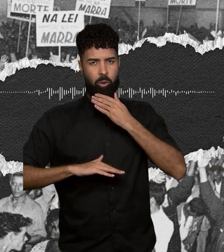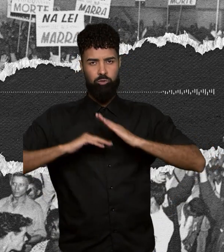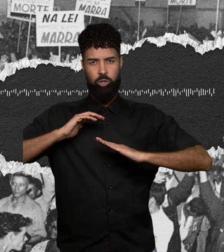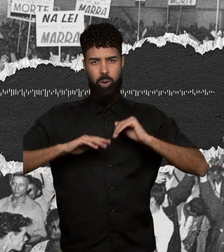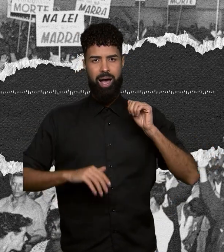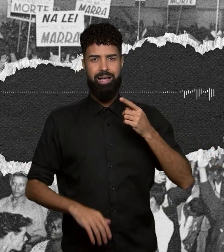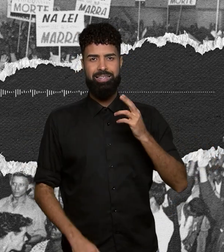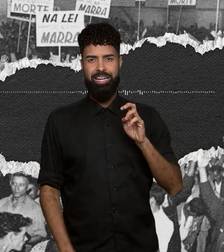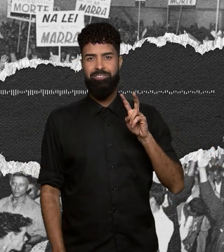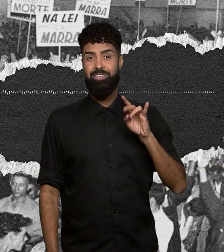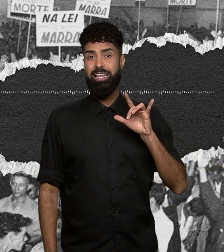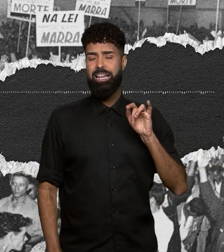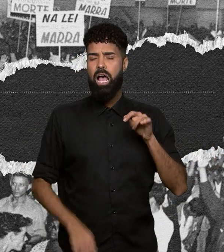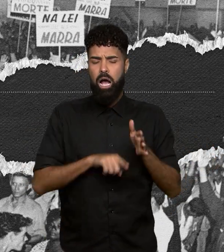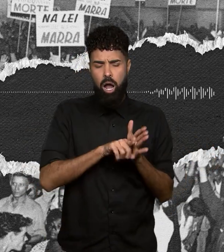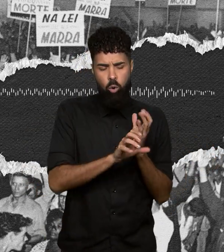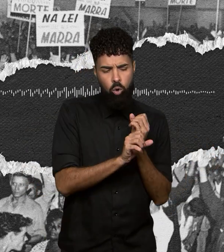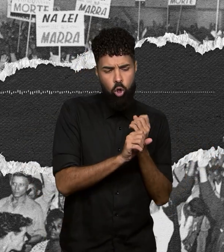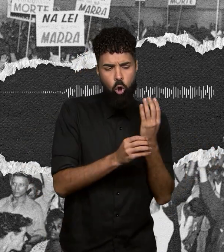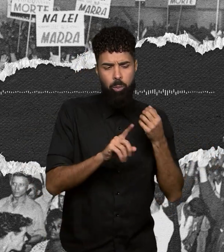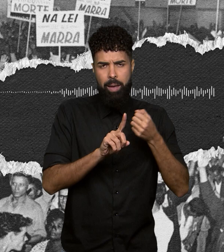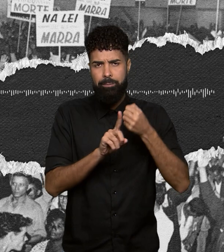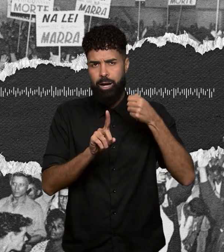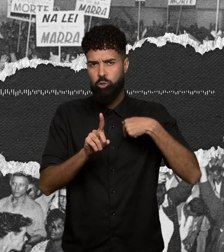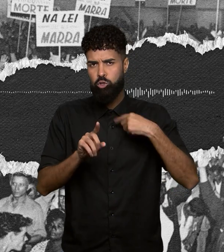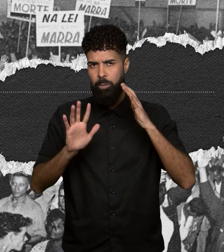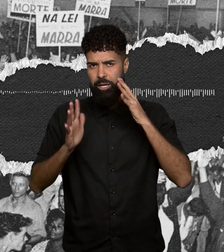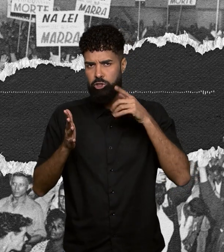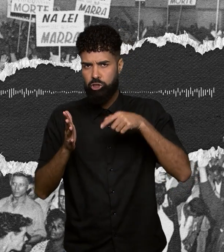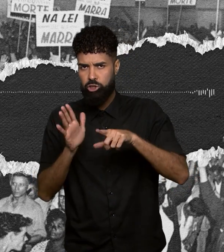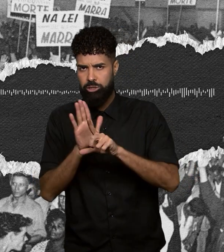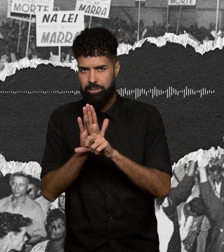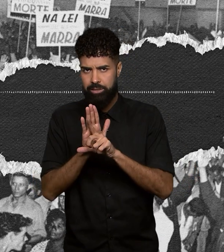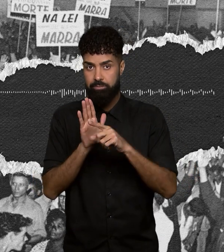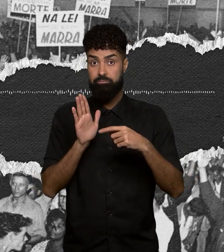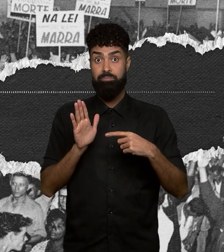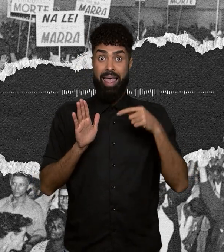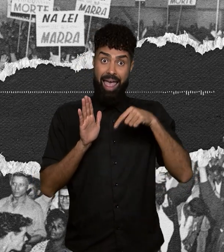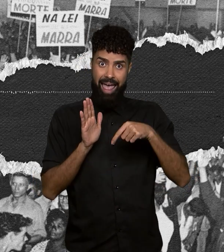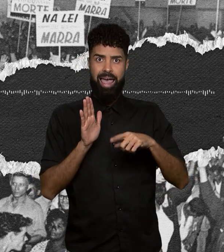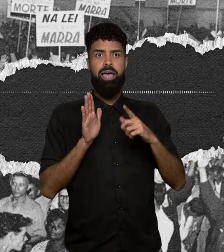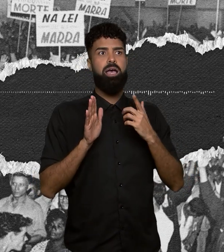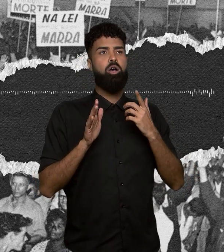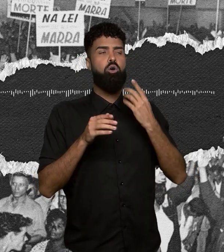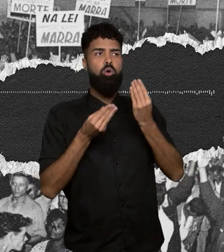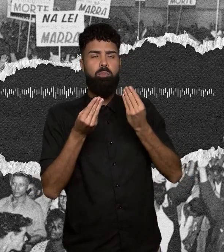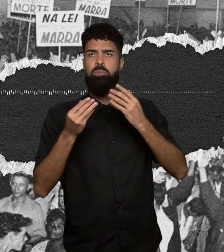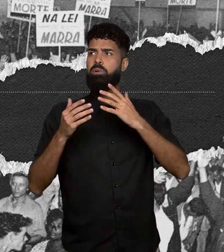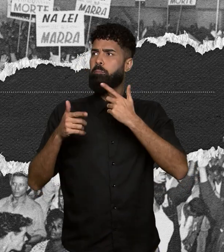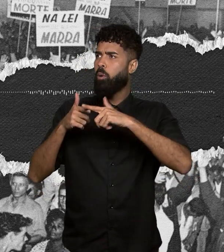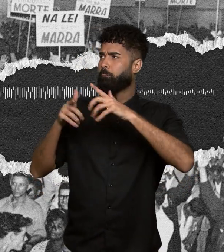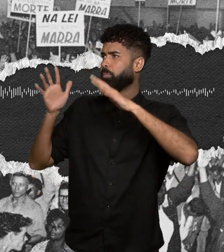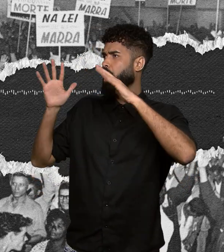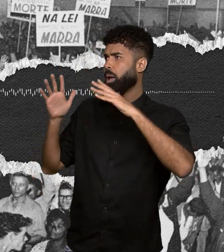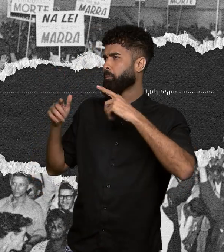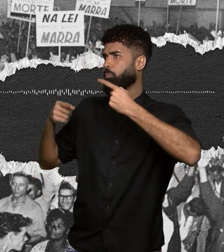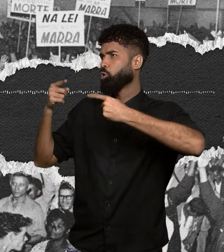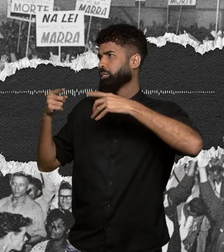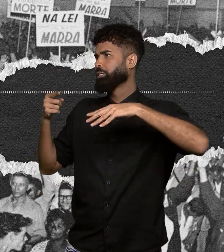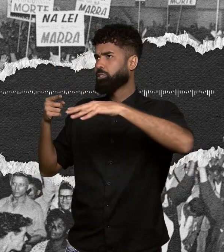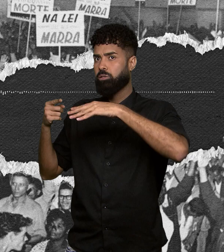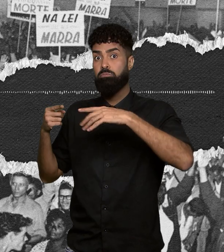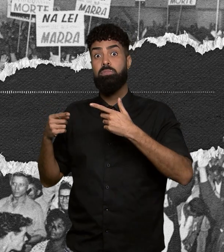Vilela calculou o impacto da medida como resultado da Lei e da própria deterioração da situação política no Brasil o volume